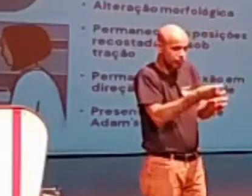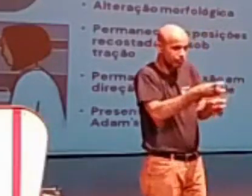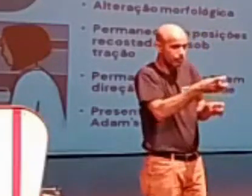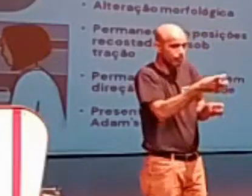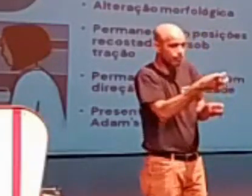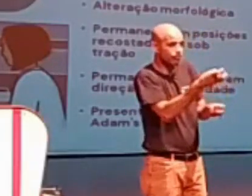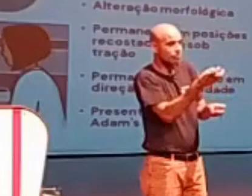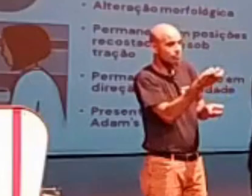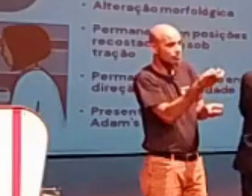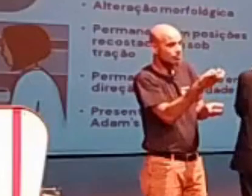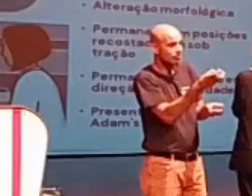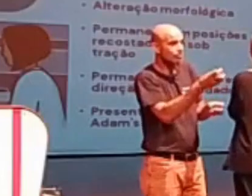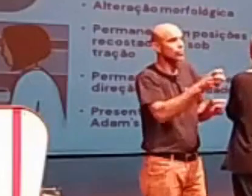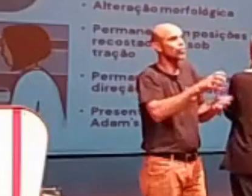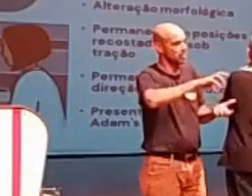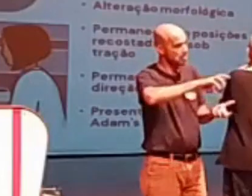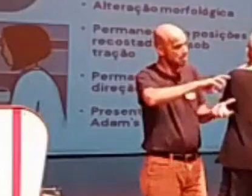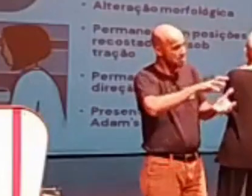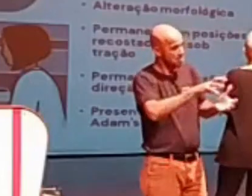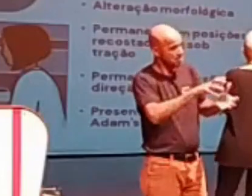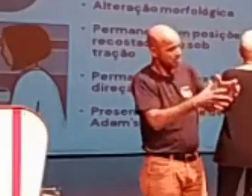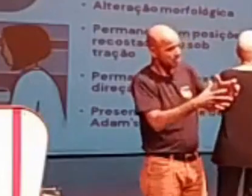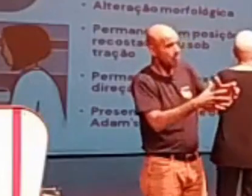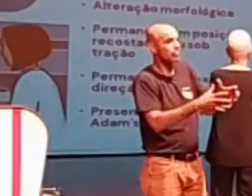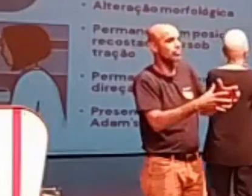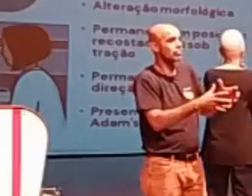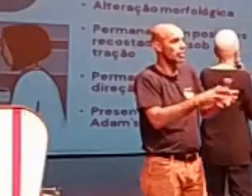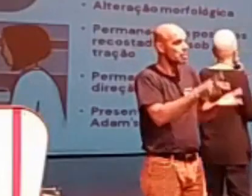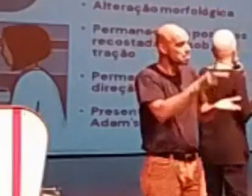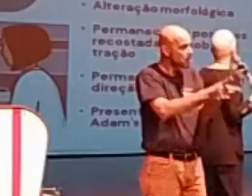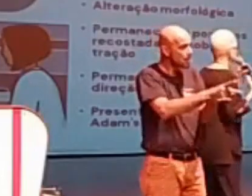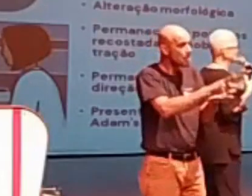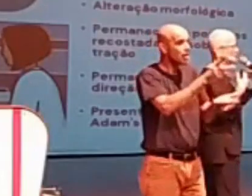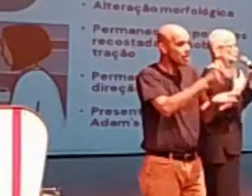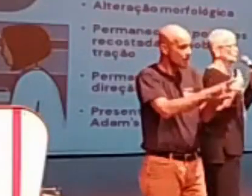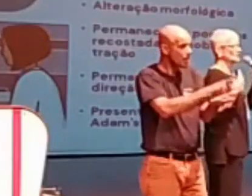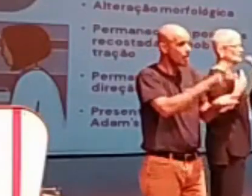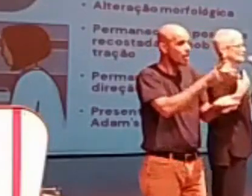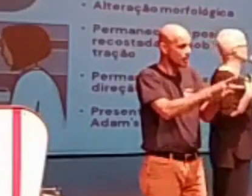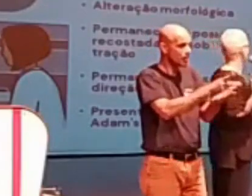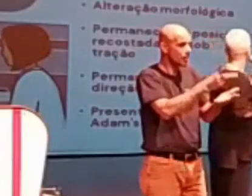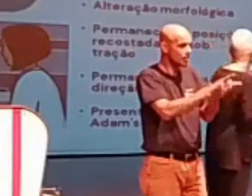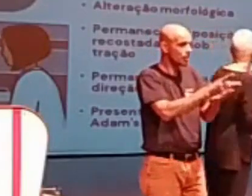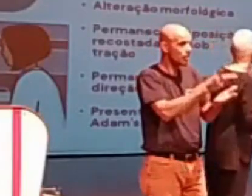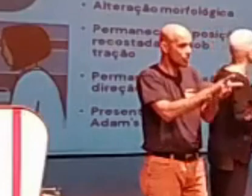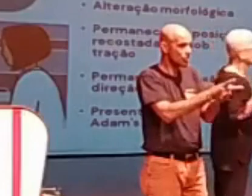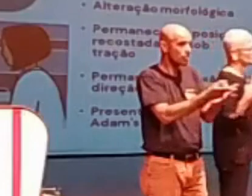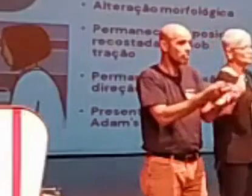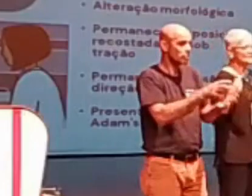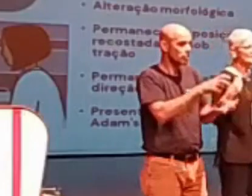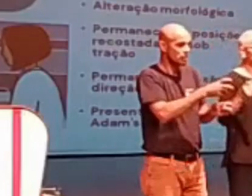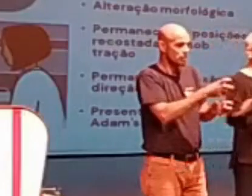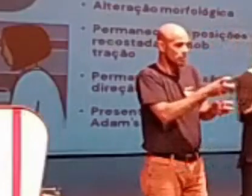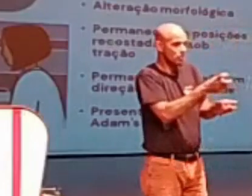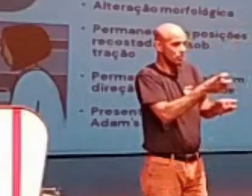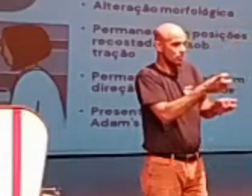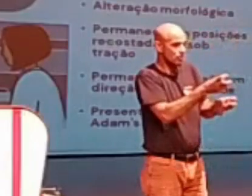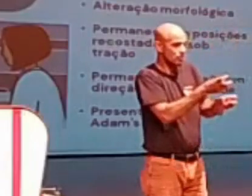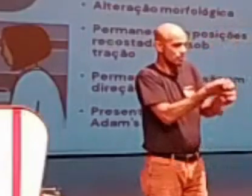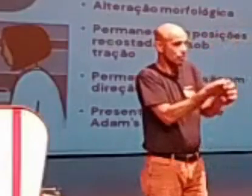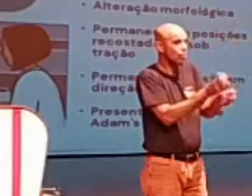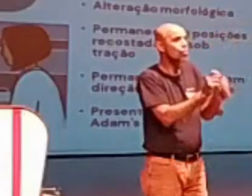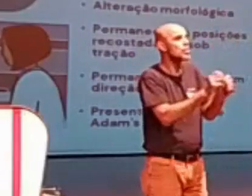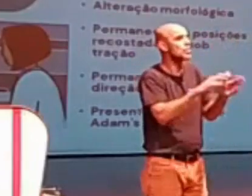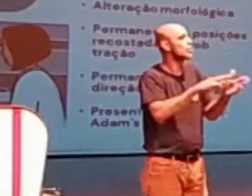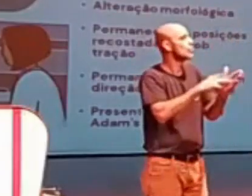então eu já tenho uma alteração aqui. Ela permanece nas posições recostadas ou sob tração. O que eu